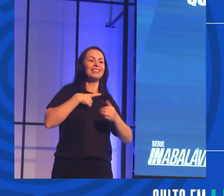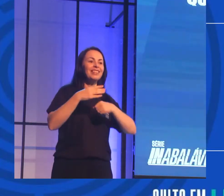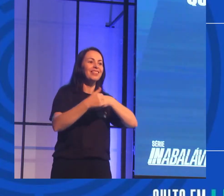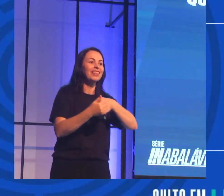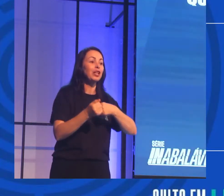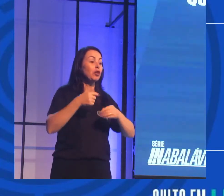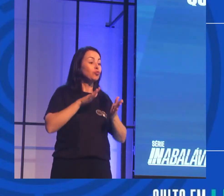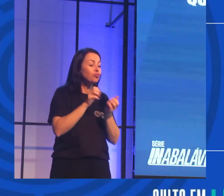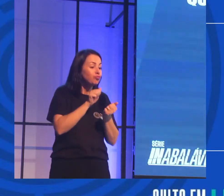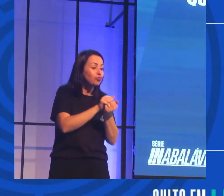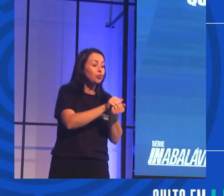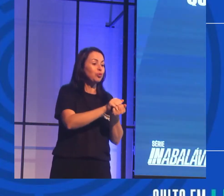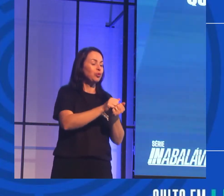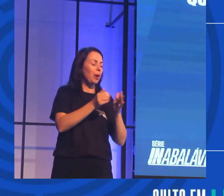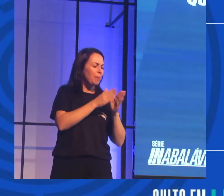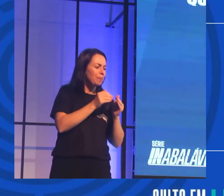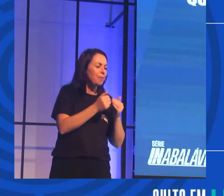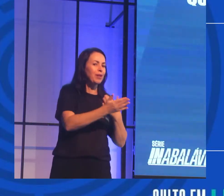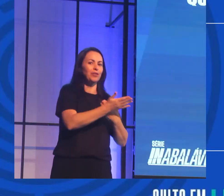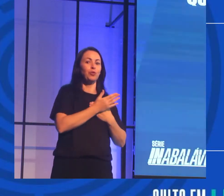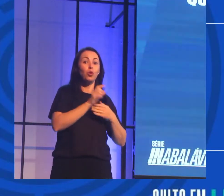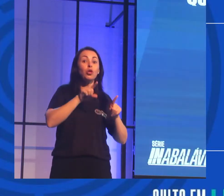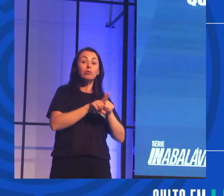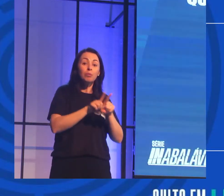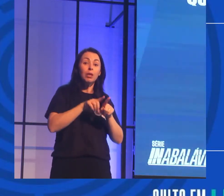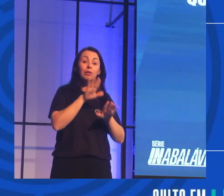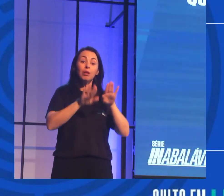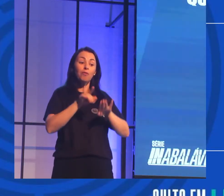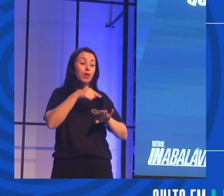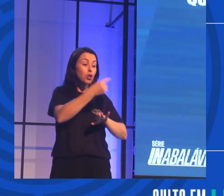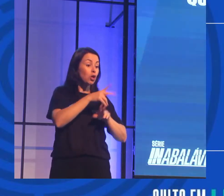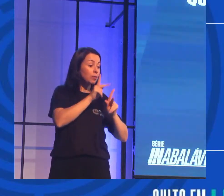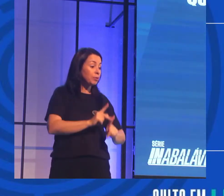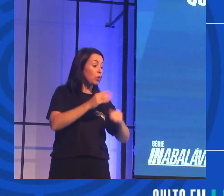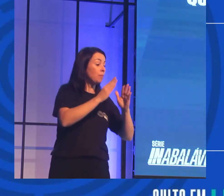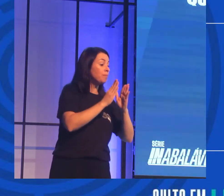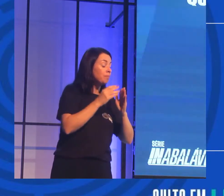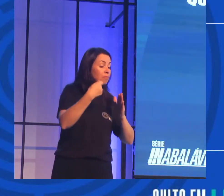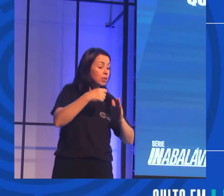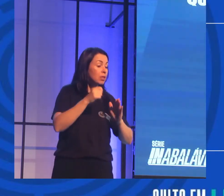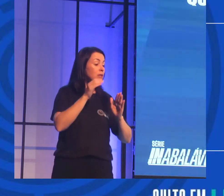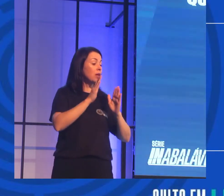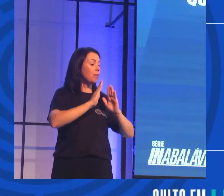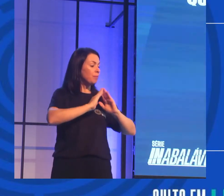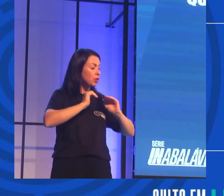algumas pessoas, você ajudou alguém, e quando você precisou, tem alguém para lhe ajudar e lhe apoiar.